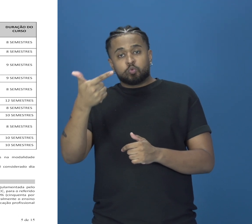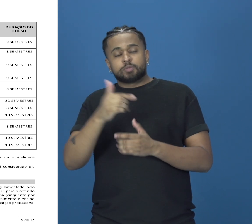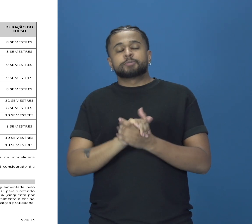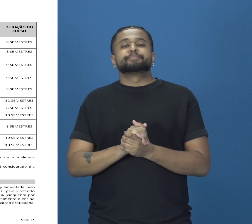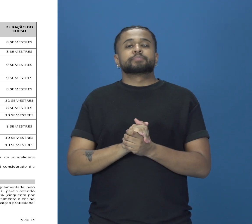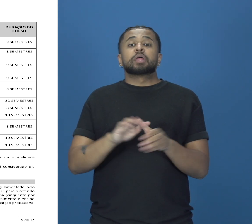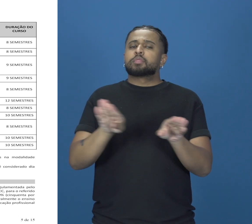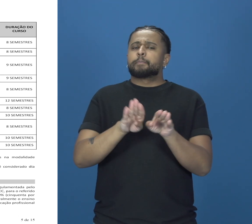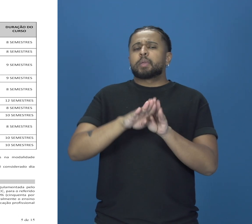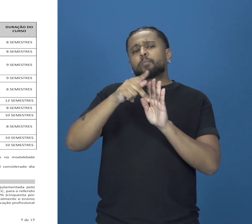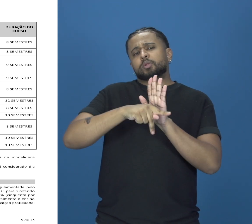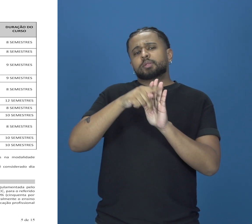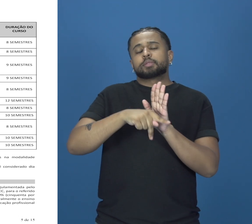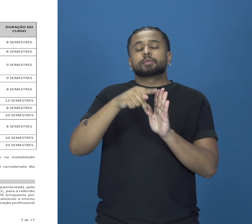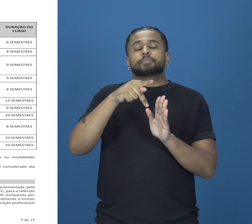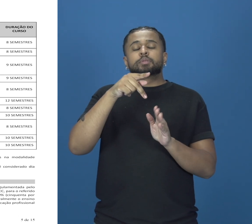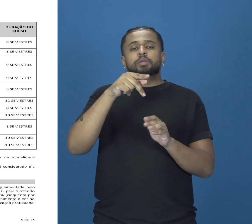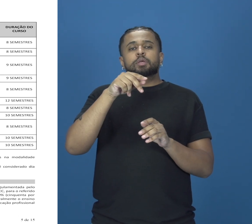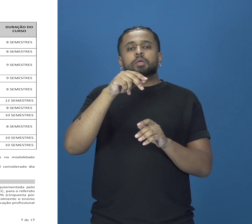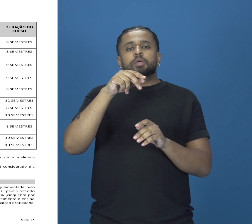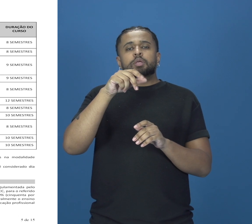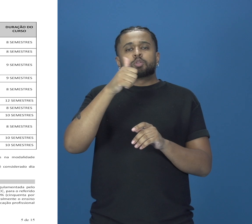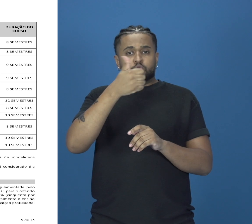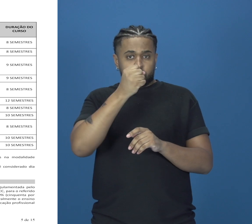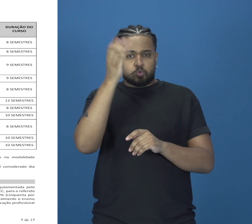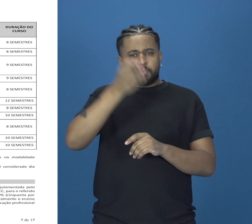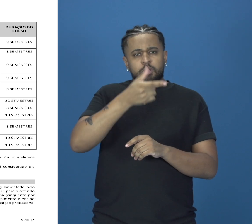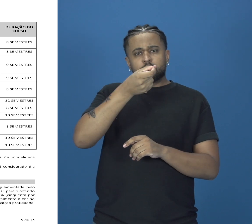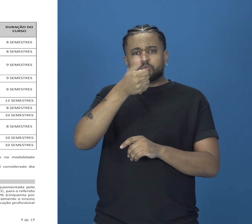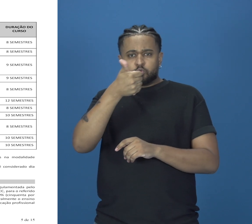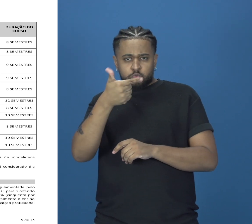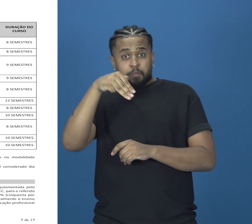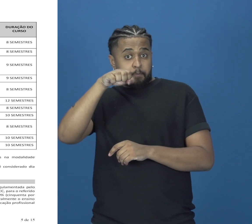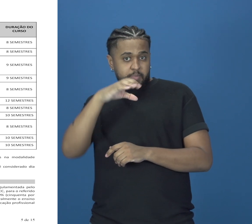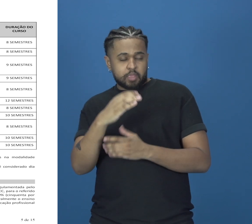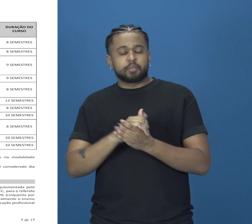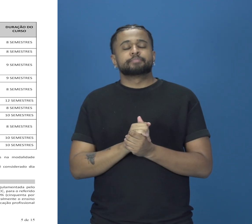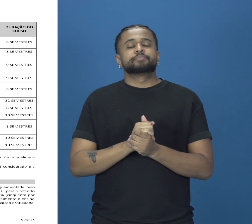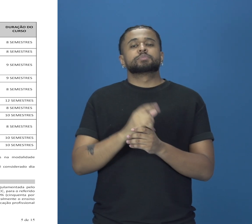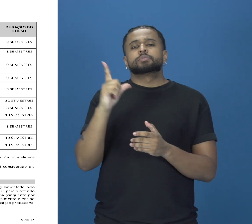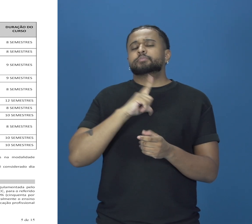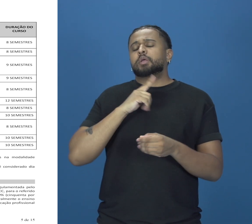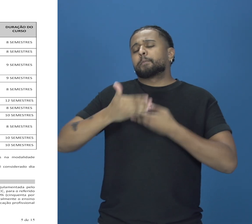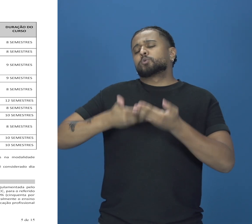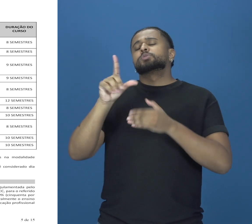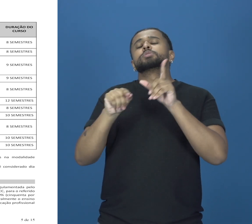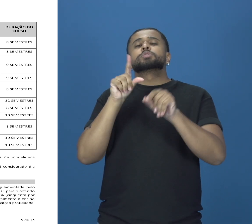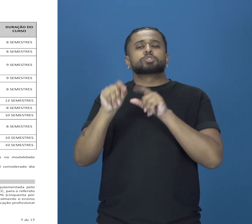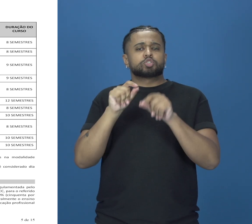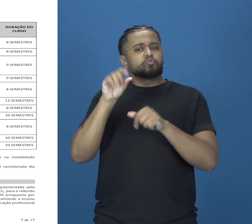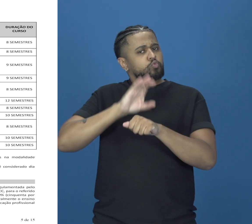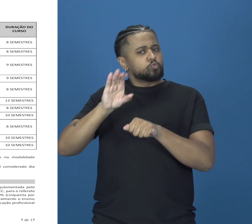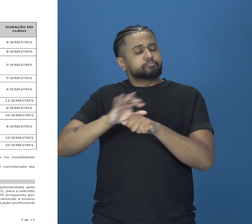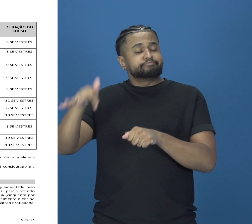7.824/2012 e pela Portaria Normativa nº 18/2012 do MEC, para o referido processo seletivo